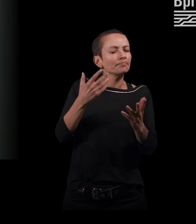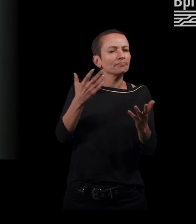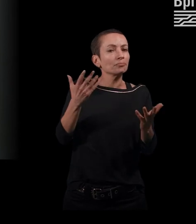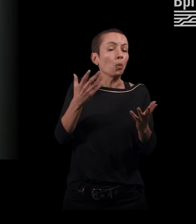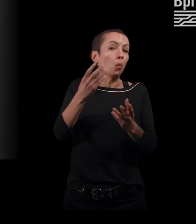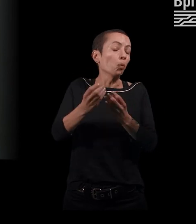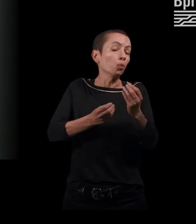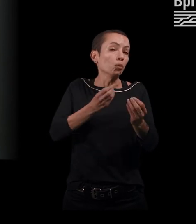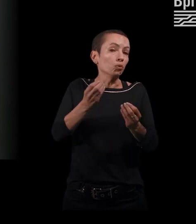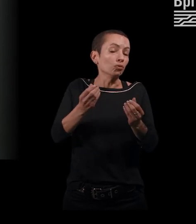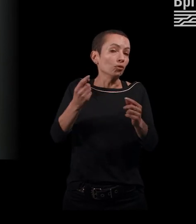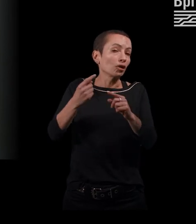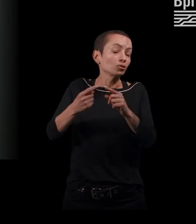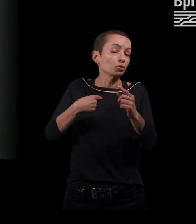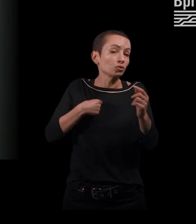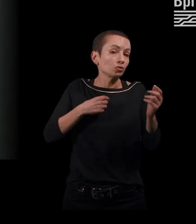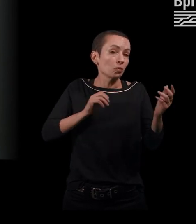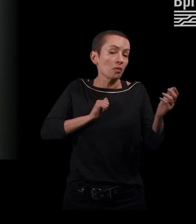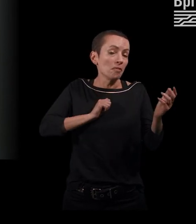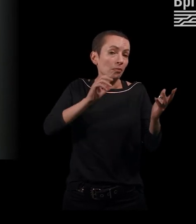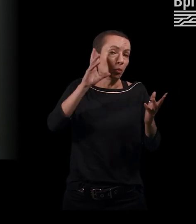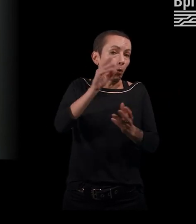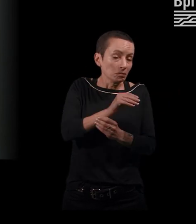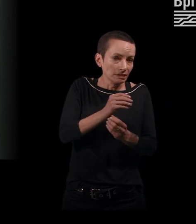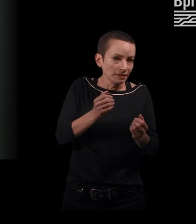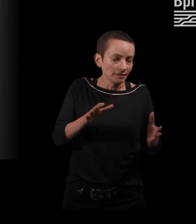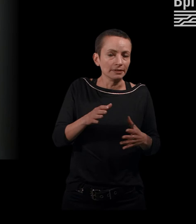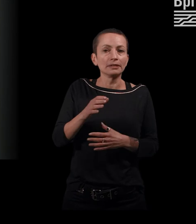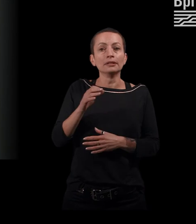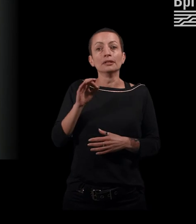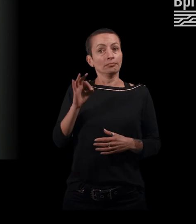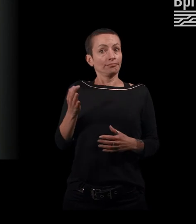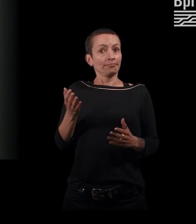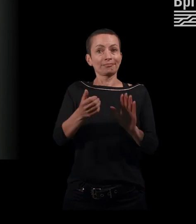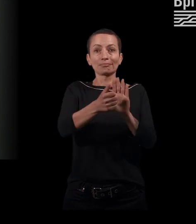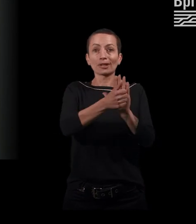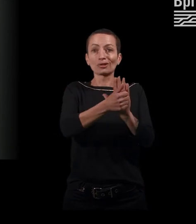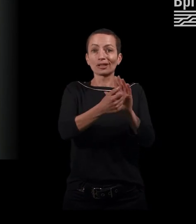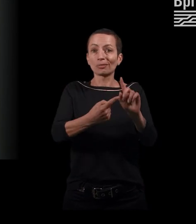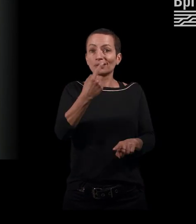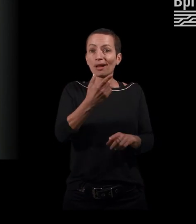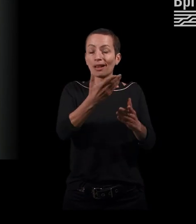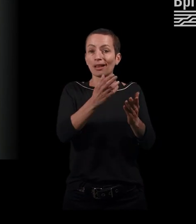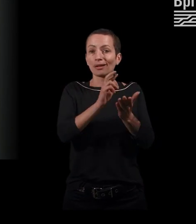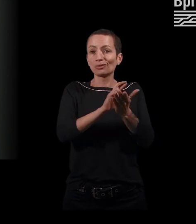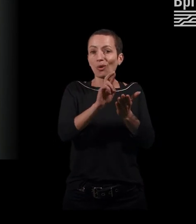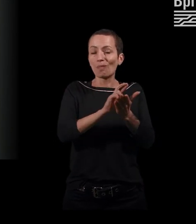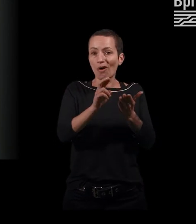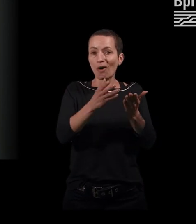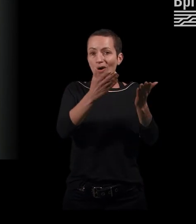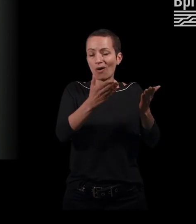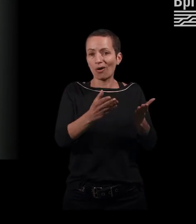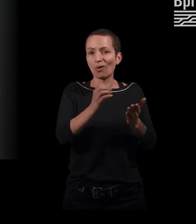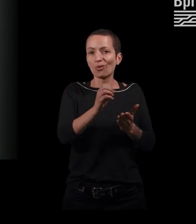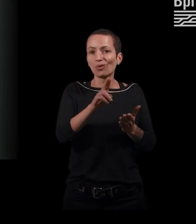Ou que j'avais oublié, c'est qu'effectivement le personnage principal du roman